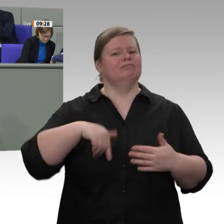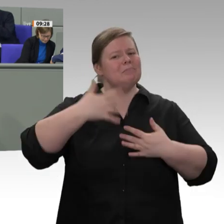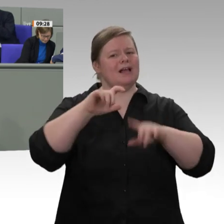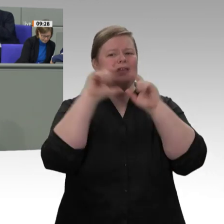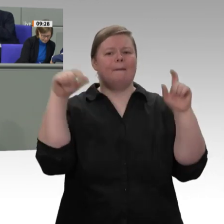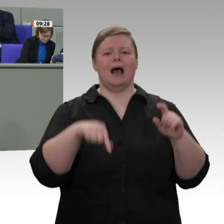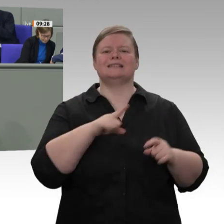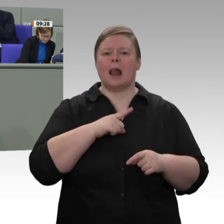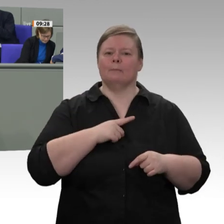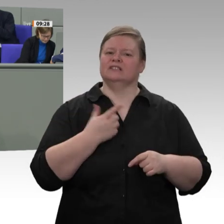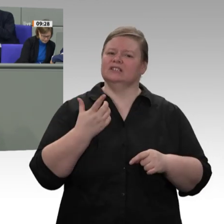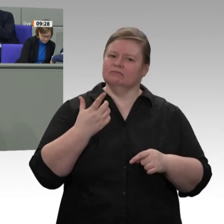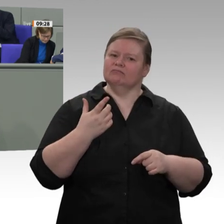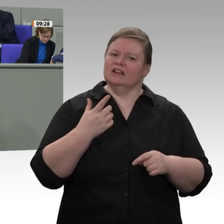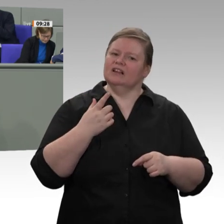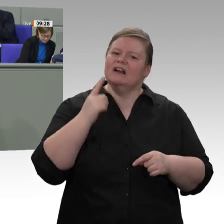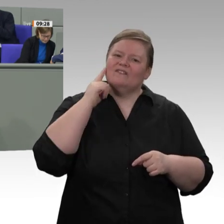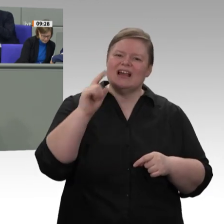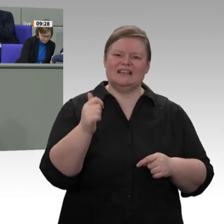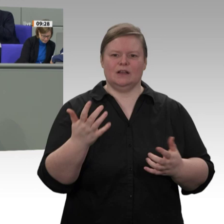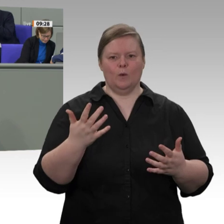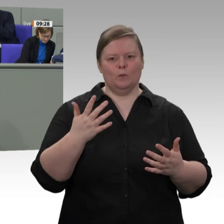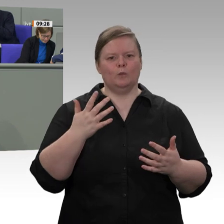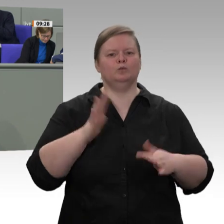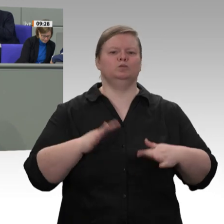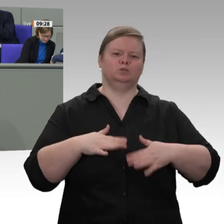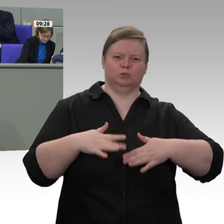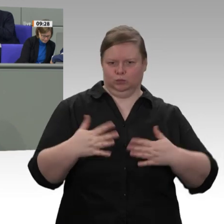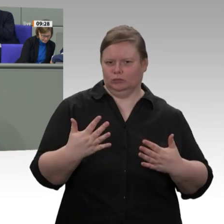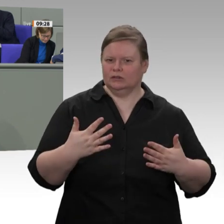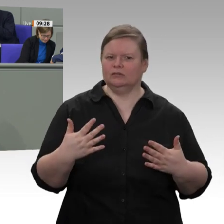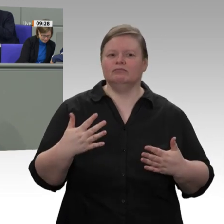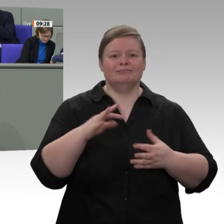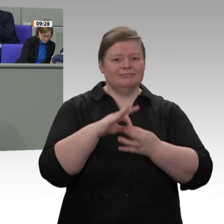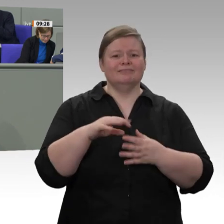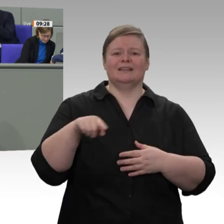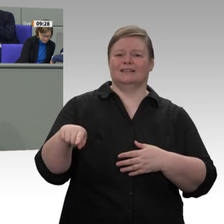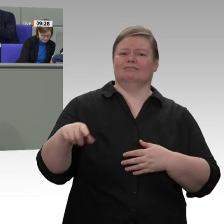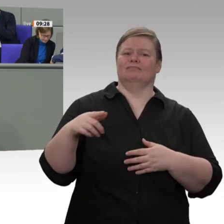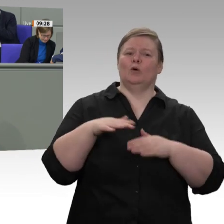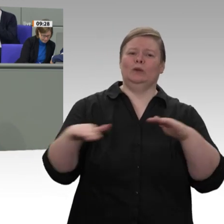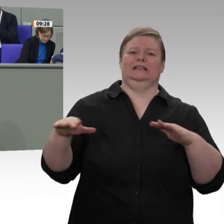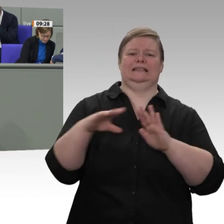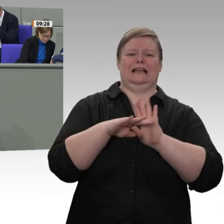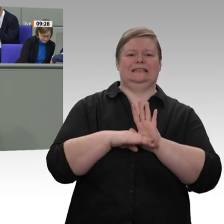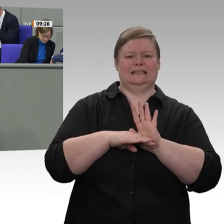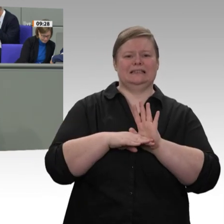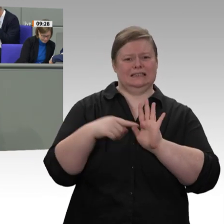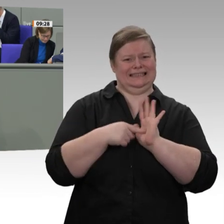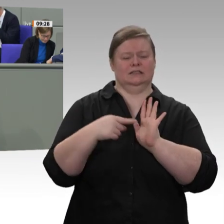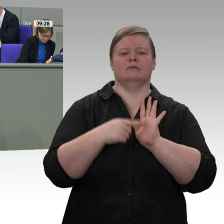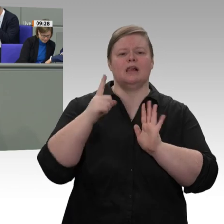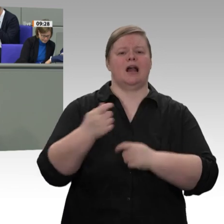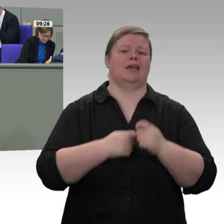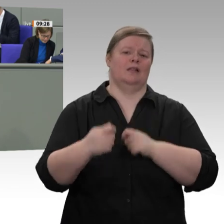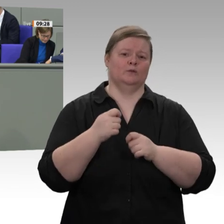staatlichen Gewalt. Das deutsche Volk bekennt sich darum zu unverletzlichen und unveräußerlichen Menschenrechten als